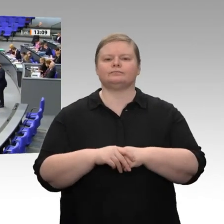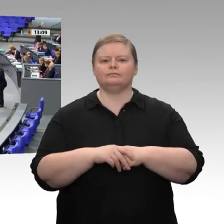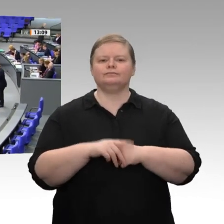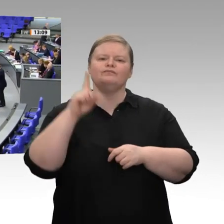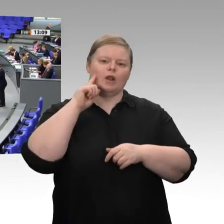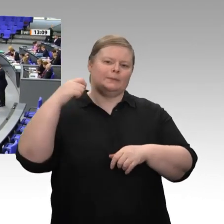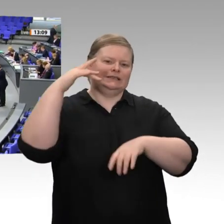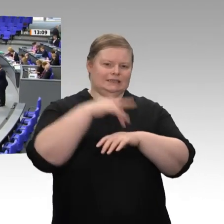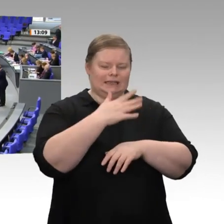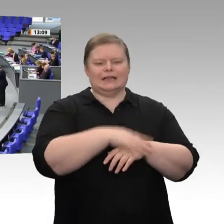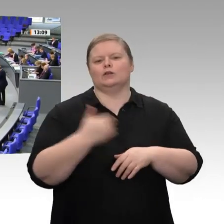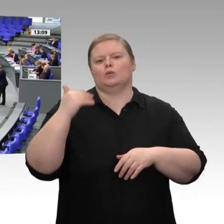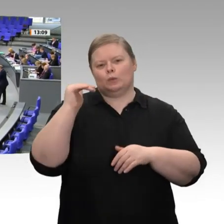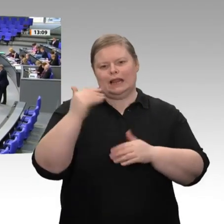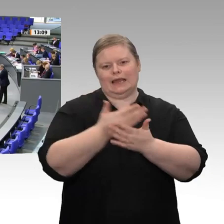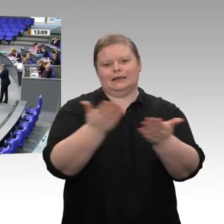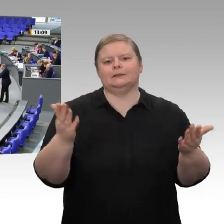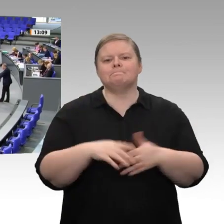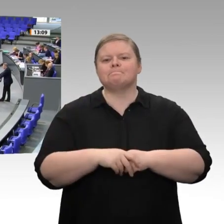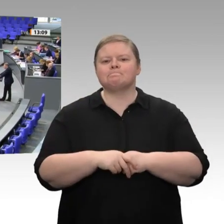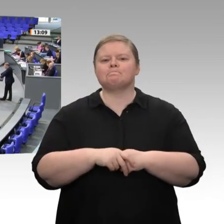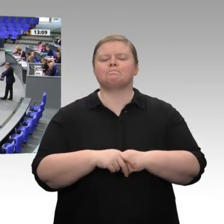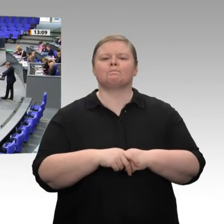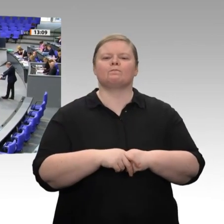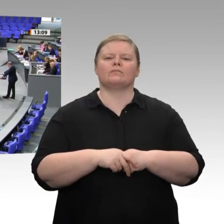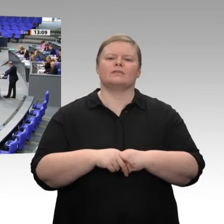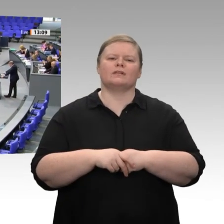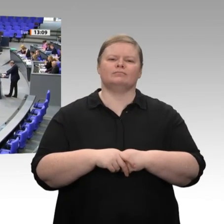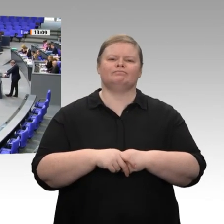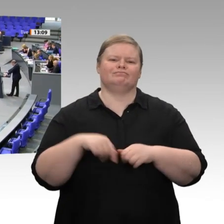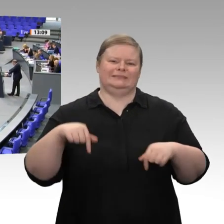Frau Präsidentin, Kolleginnen und Kollegen, dieser Tage befinden wir uns